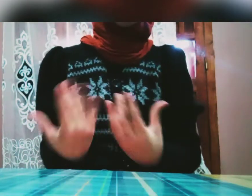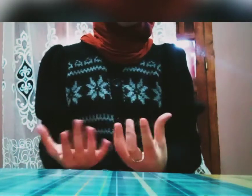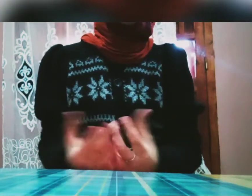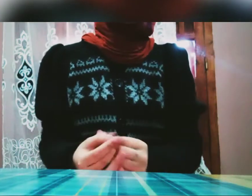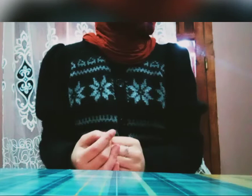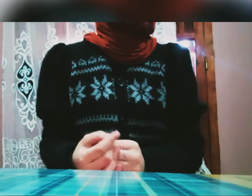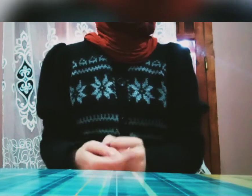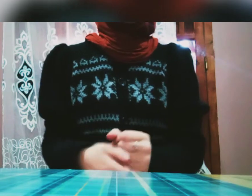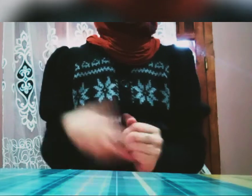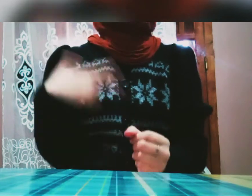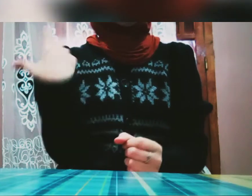ولكن كاين شخص يبقى